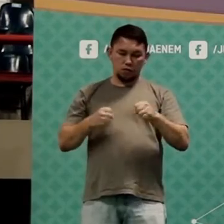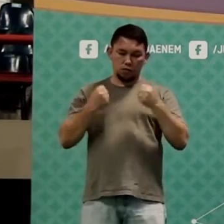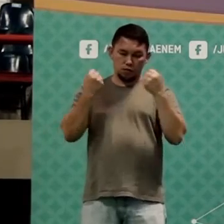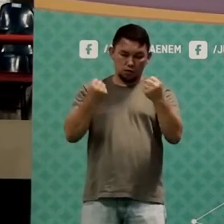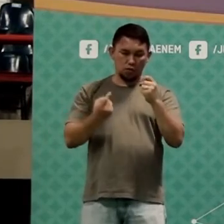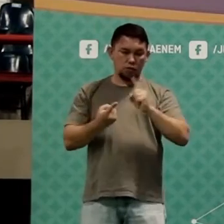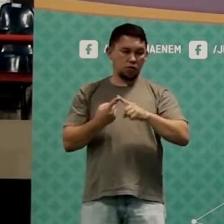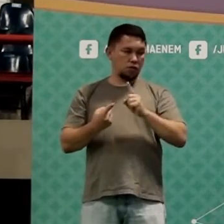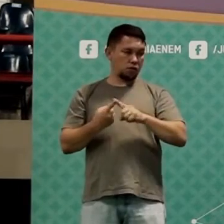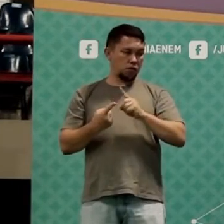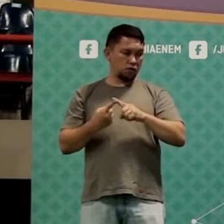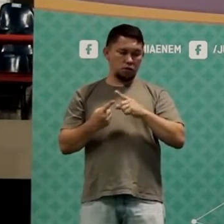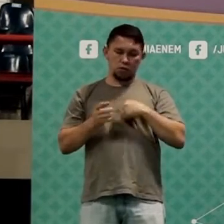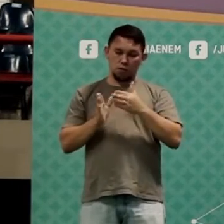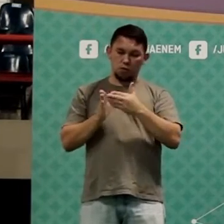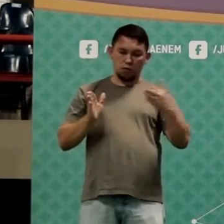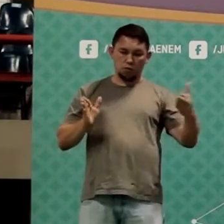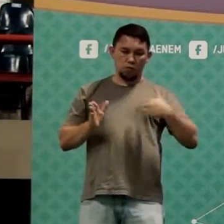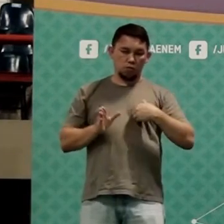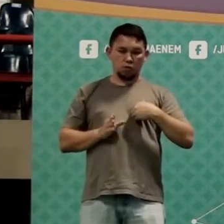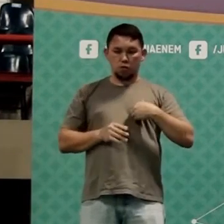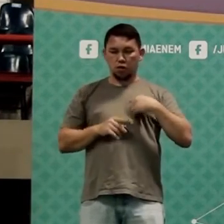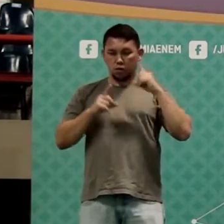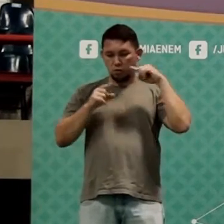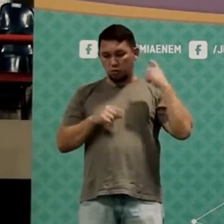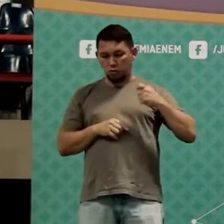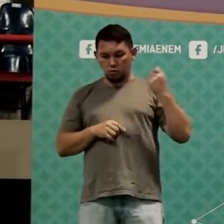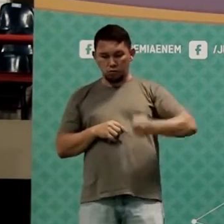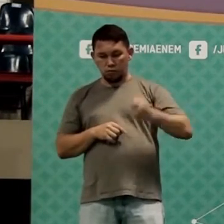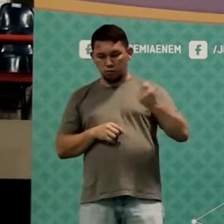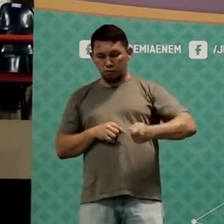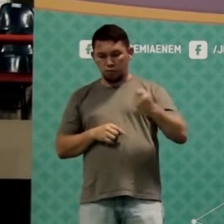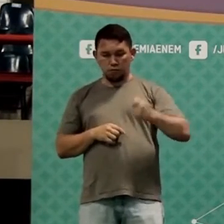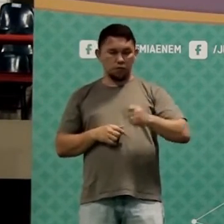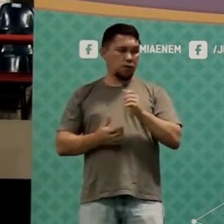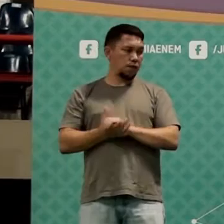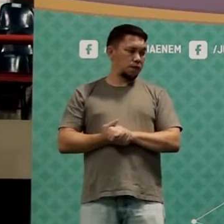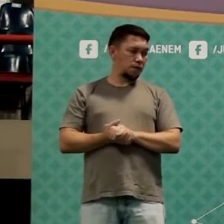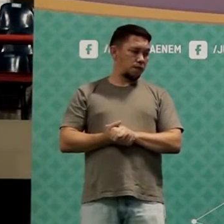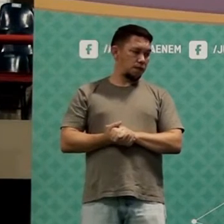Tribunal da Inquisição para combater o crescimento das igrejas protestantes, tá?